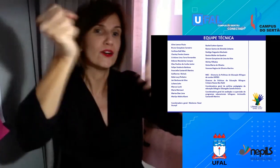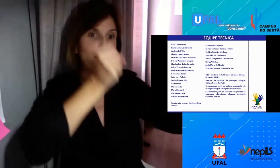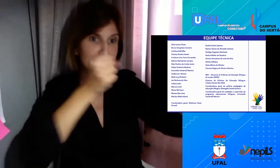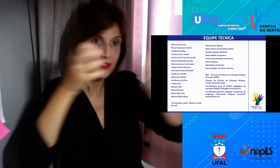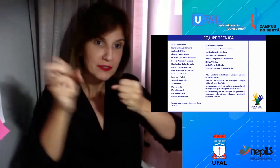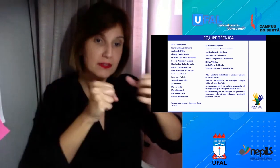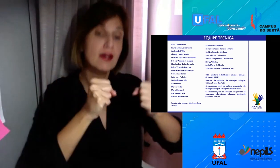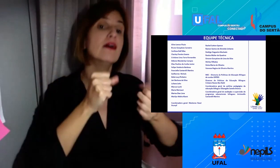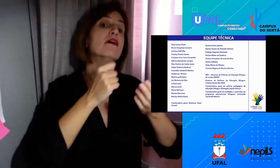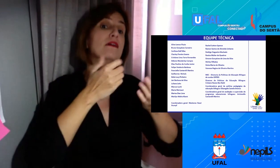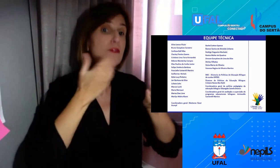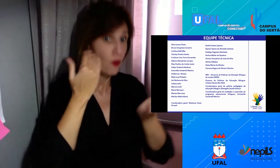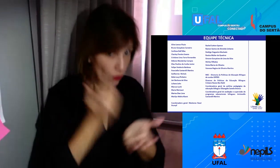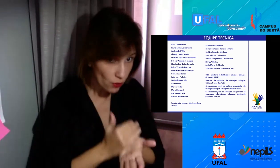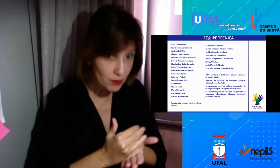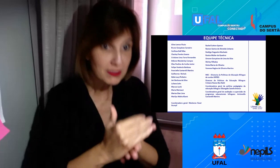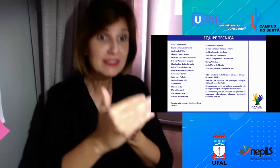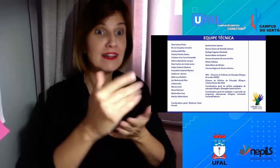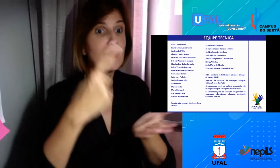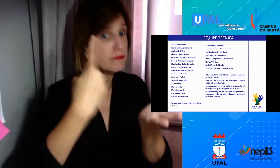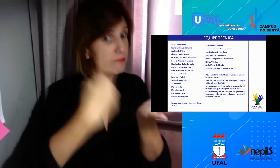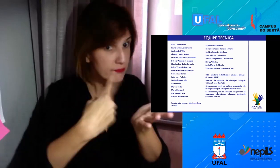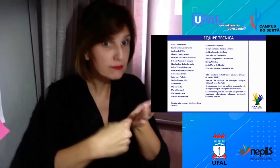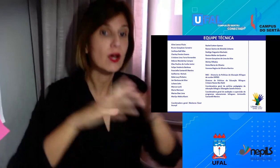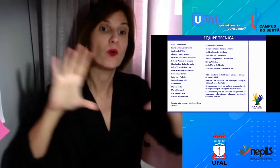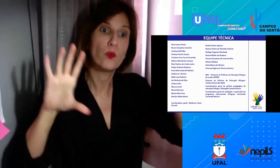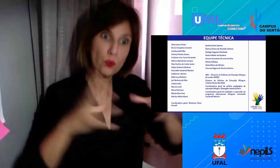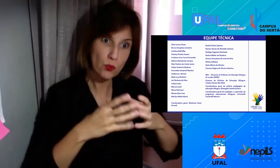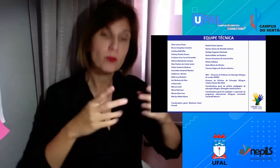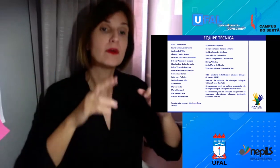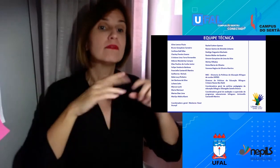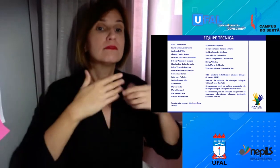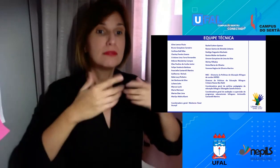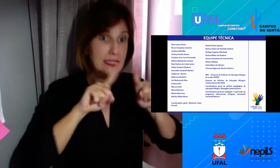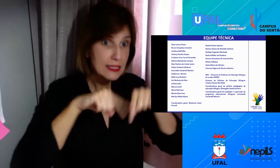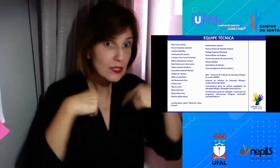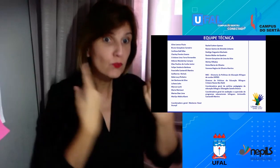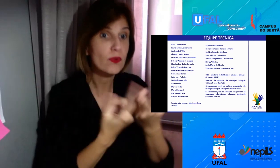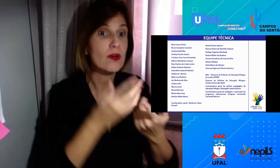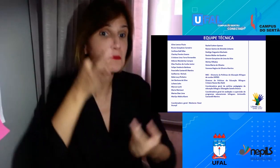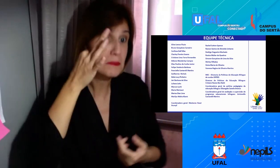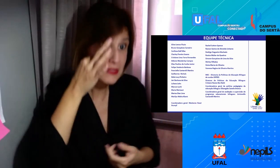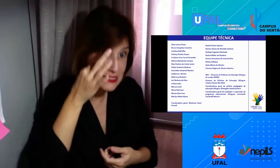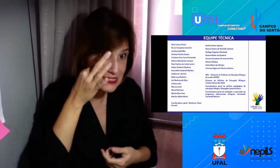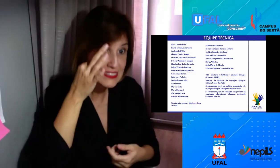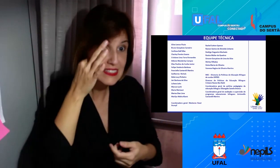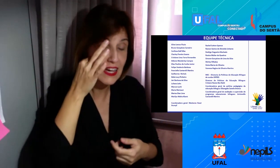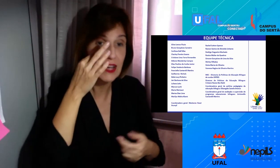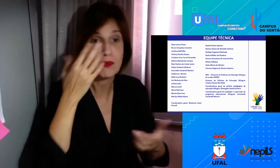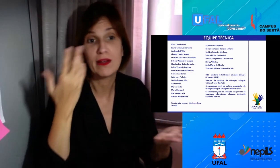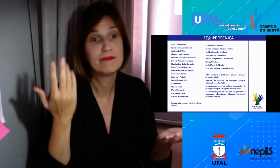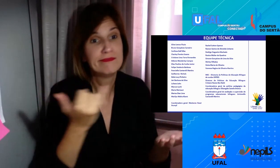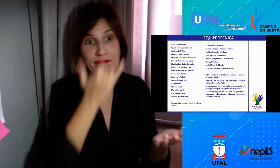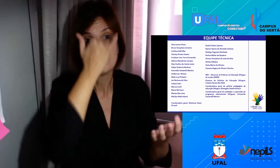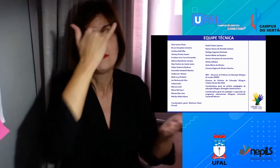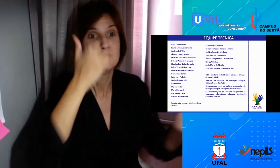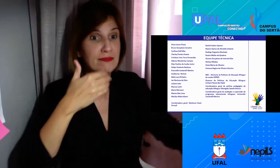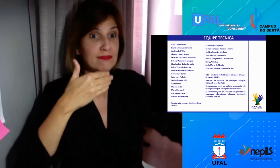buscamos surdos de referência em diversos locais, profissionais de diversos estados do país, fizemos uma